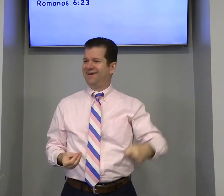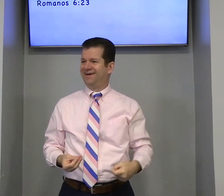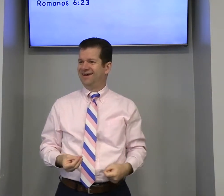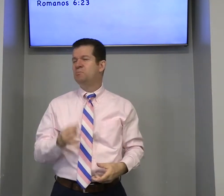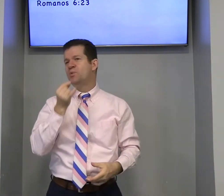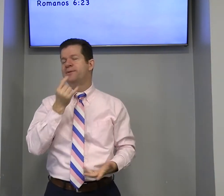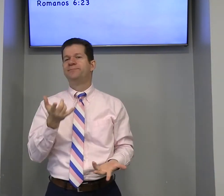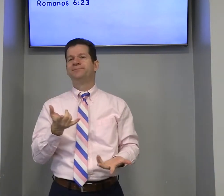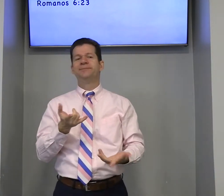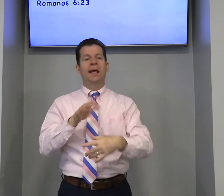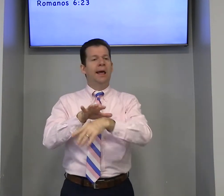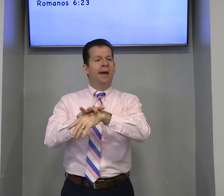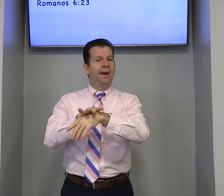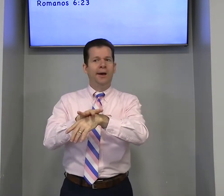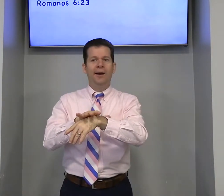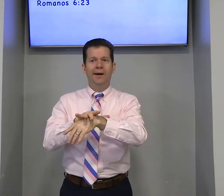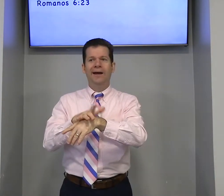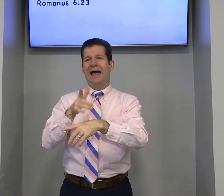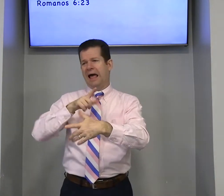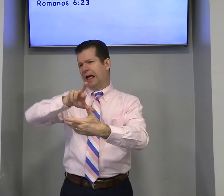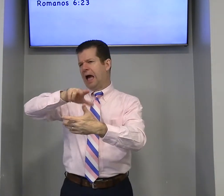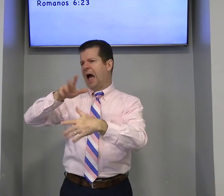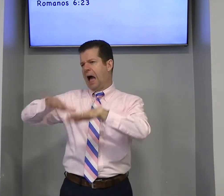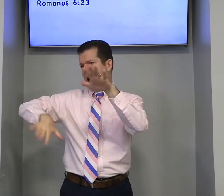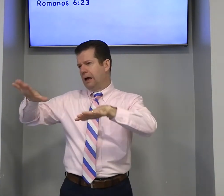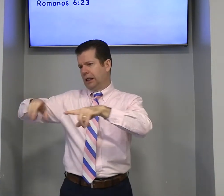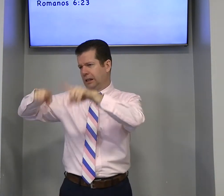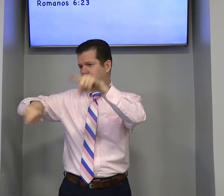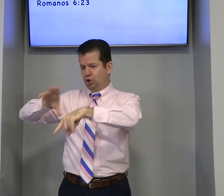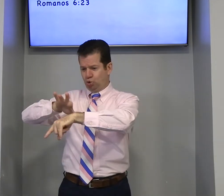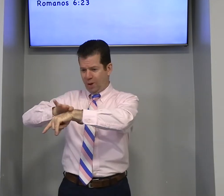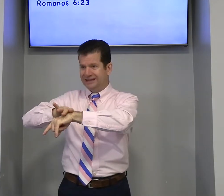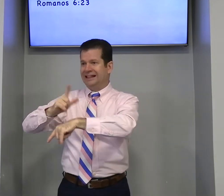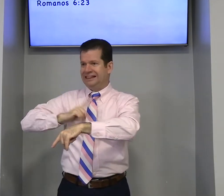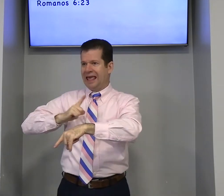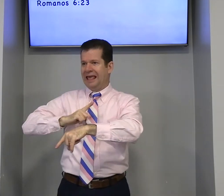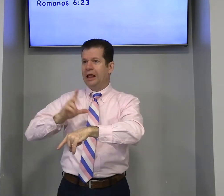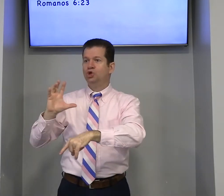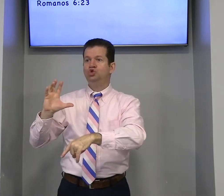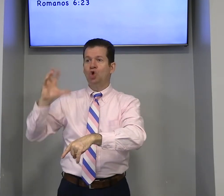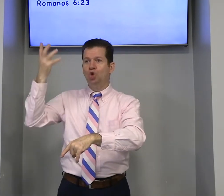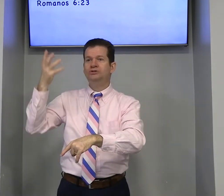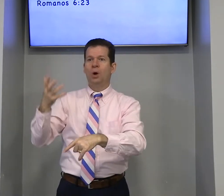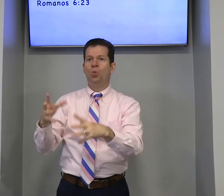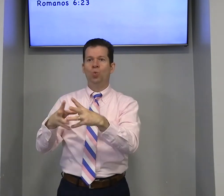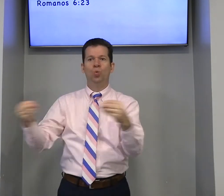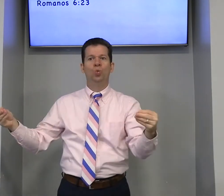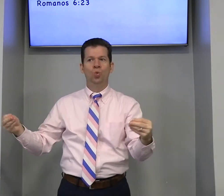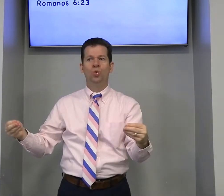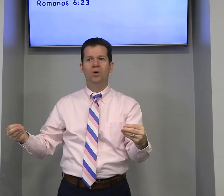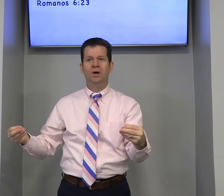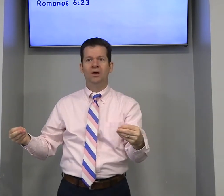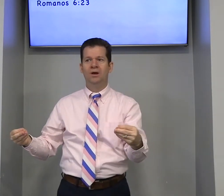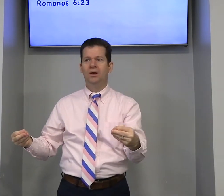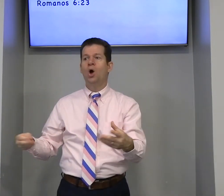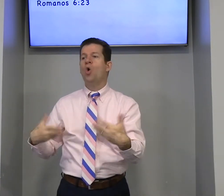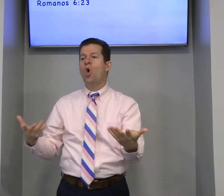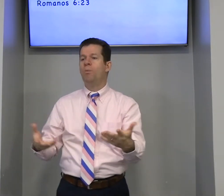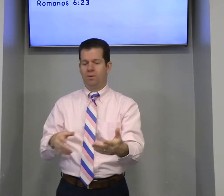Deus inventou uma ideia. Às vezes, doença nós temos. Qual é a solução para